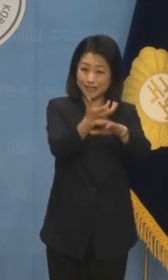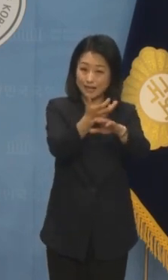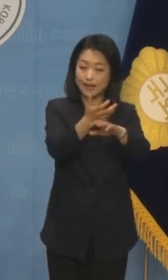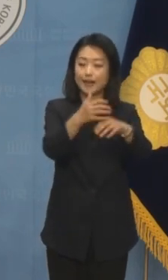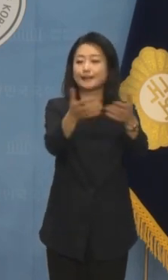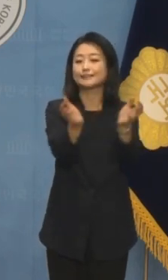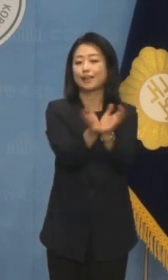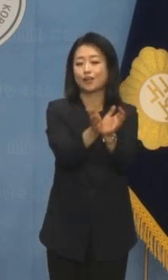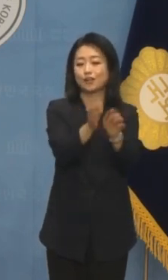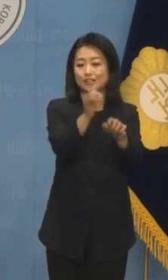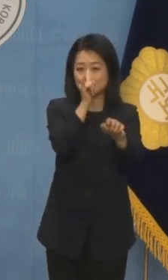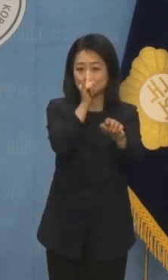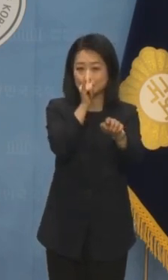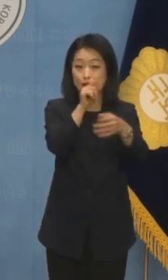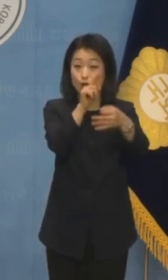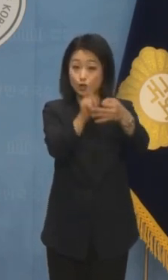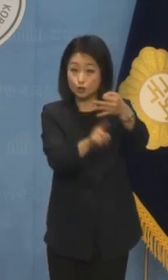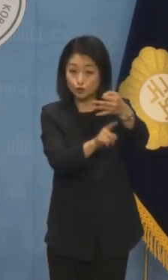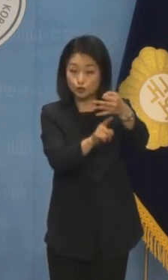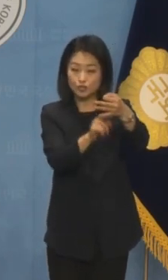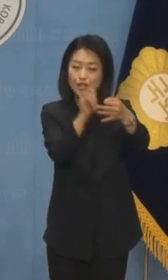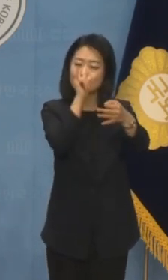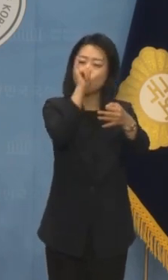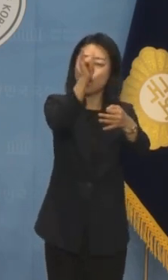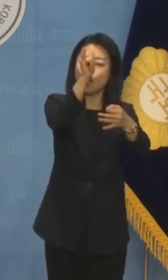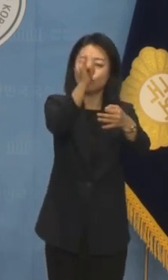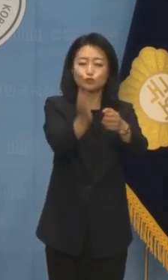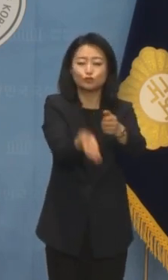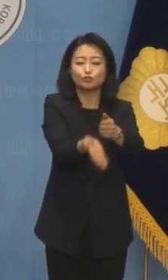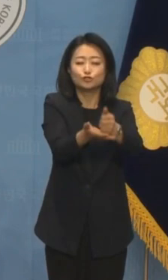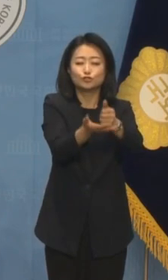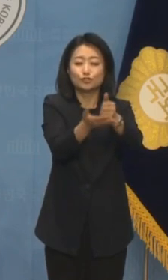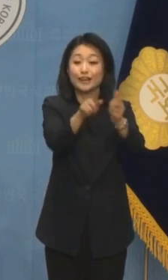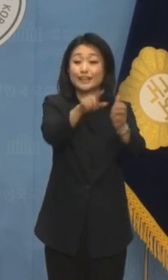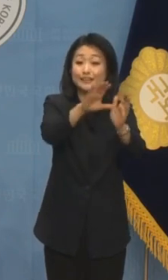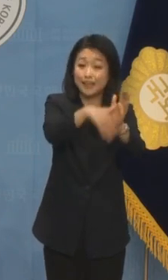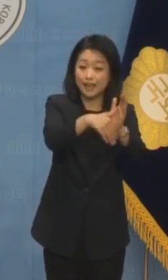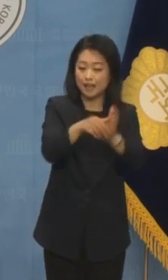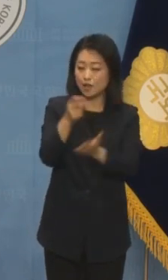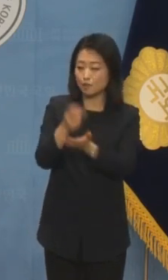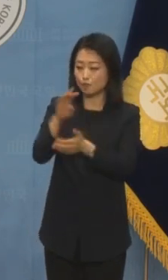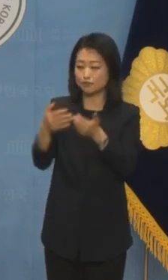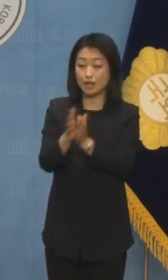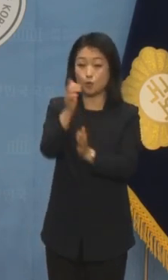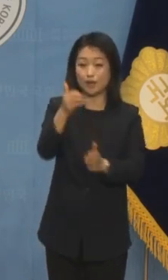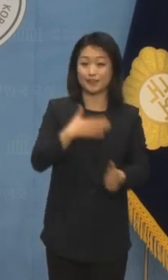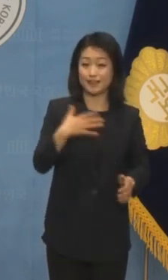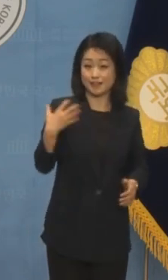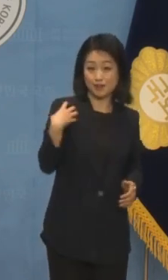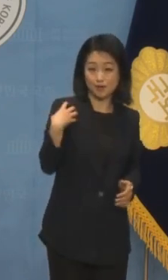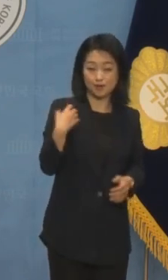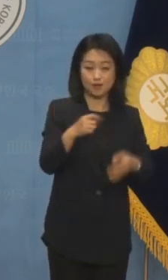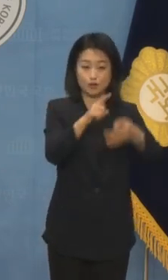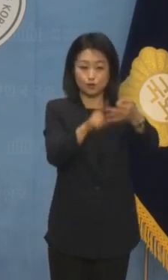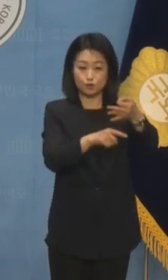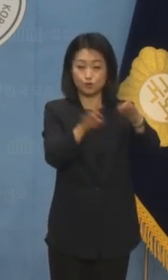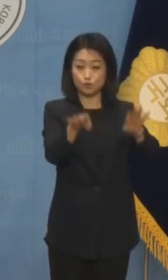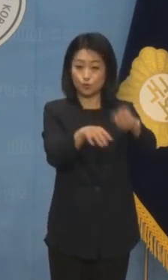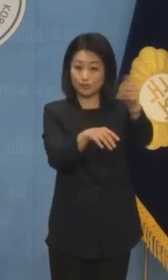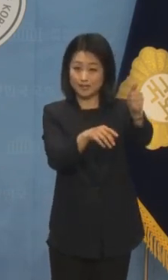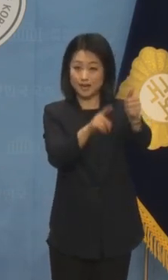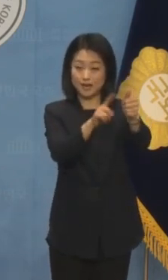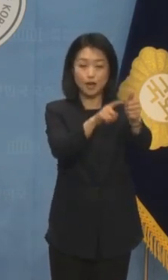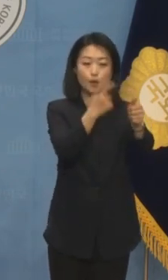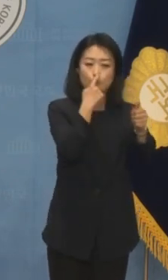언론과 보수 진영이 윤석열 영웅 만들기에 몰두하고 있을 때 법무부 장관으로서 윤석열 총장의